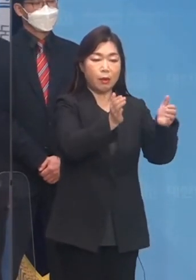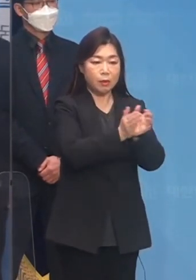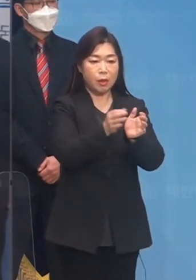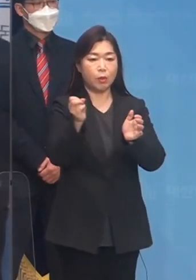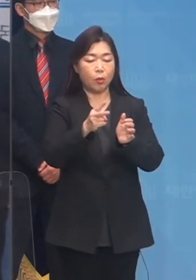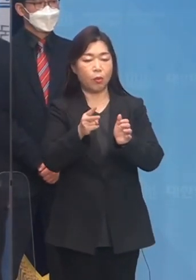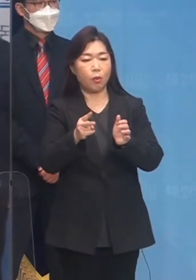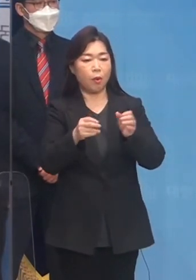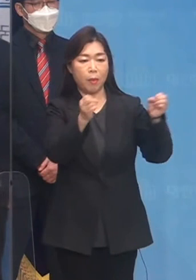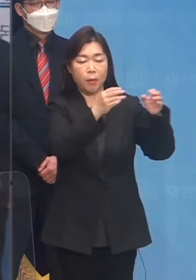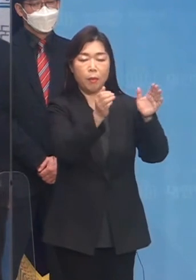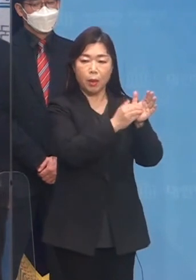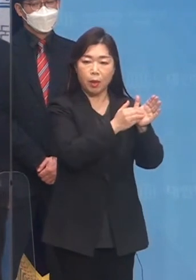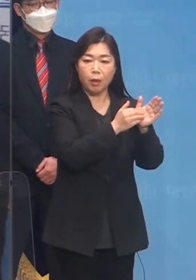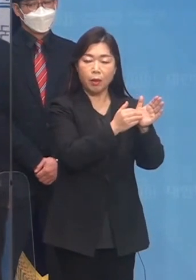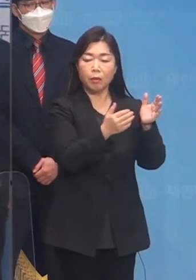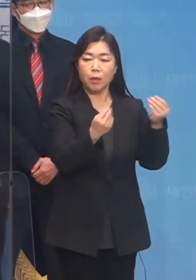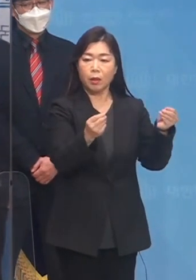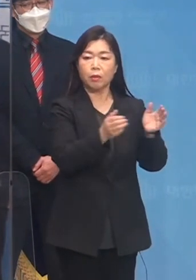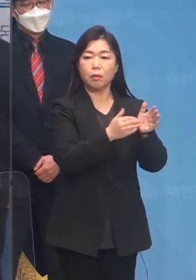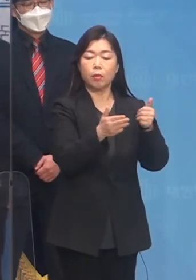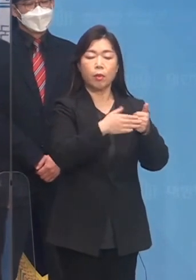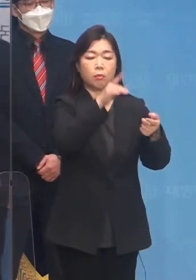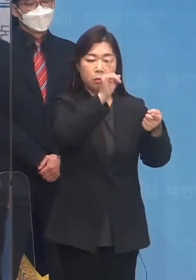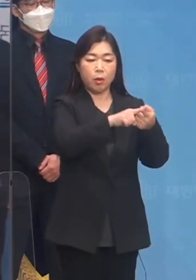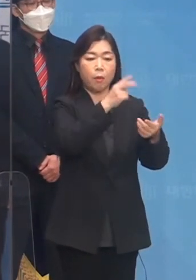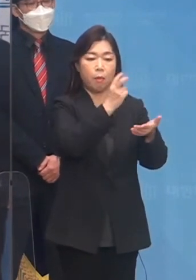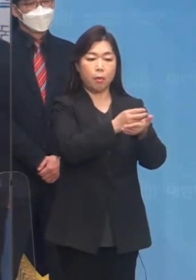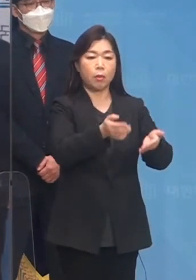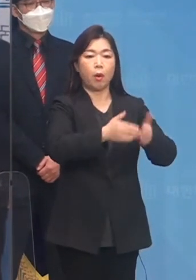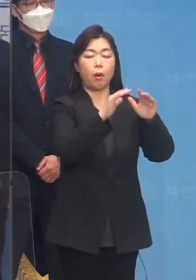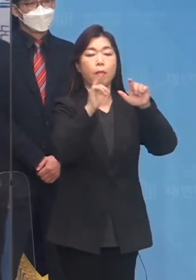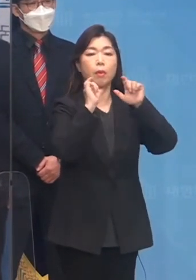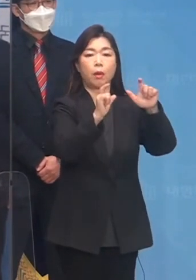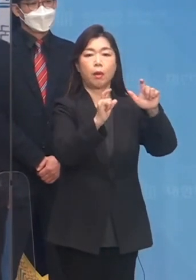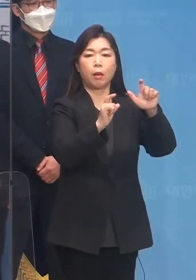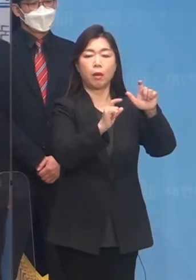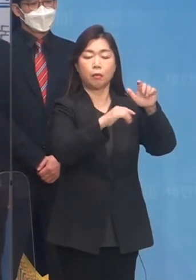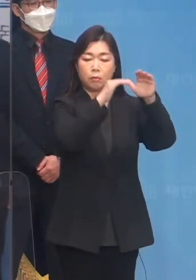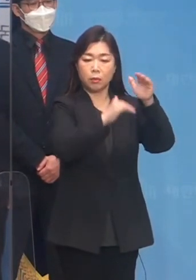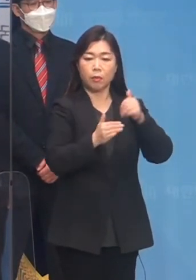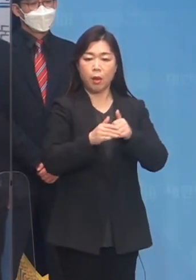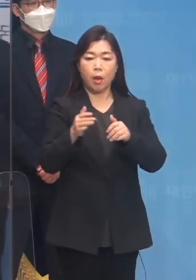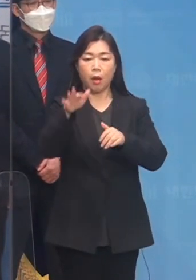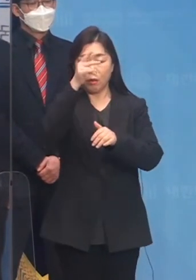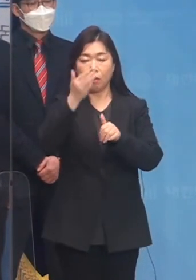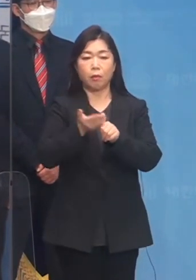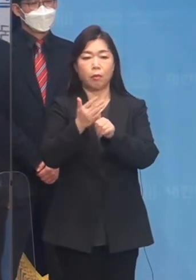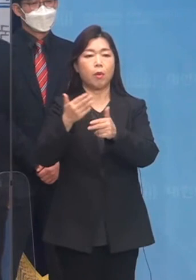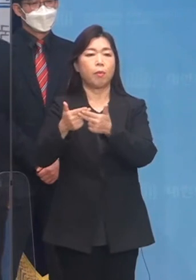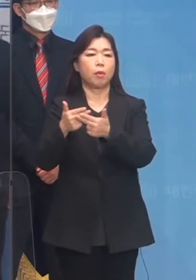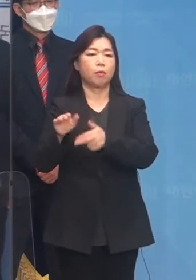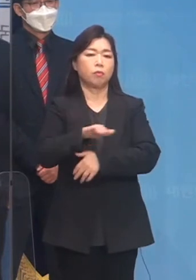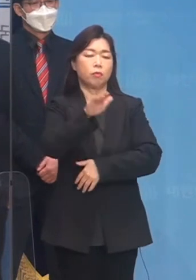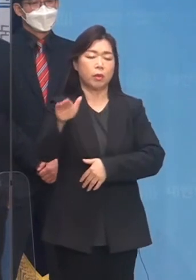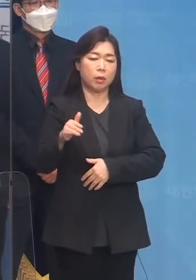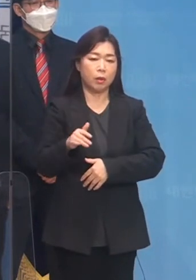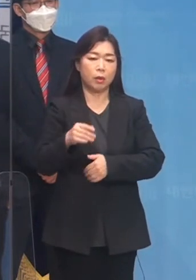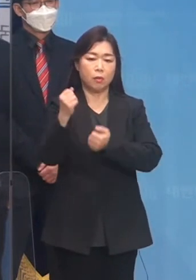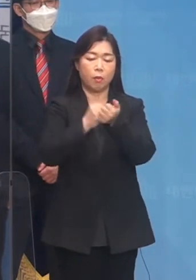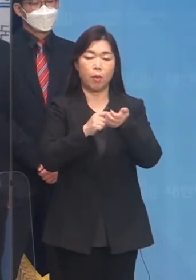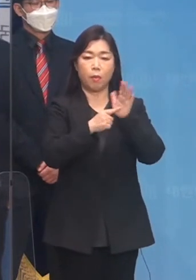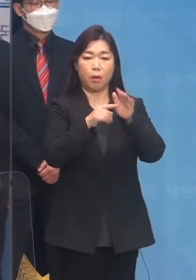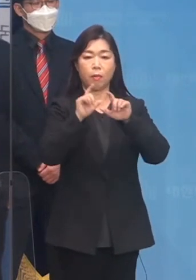생산단체와 의견서를 했다고 해서 그대로 입법 예고했습니다. 이에 양협회는 성명서를